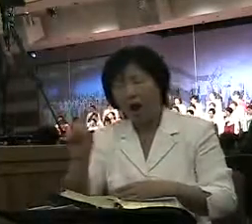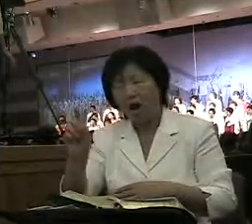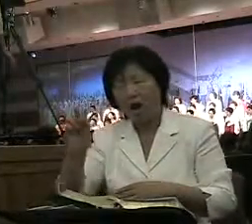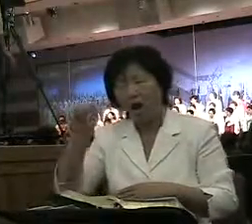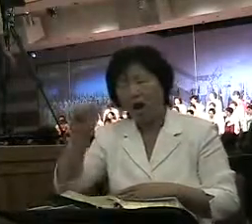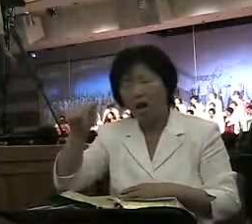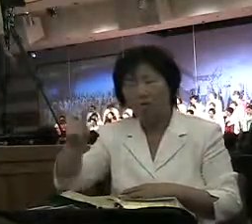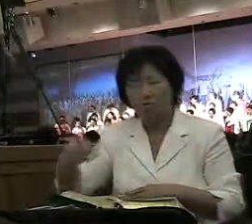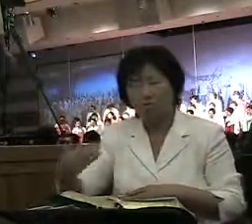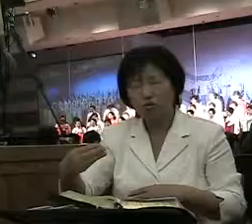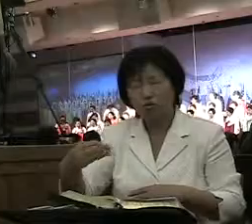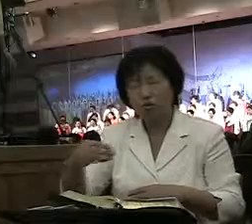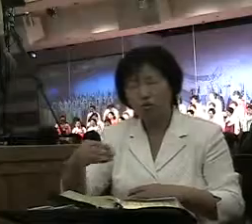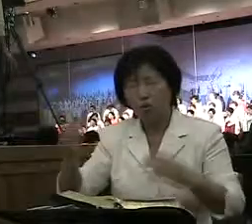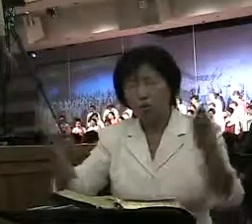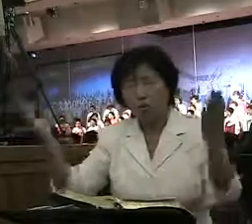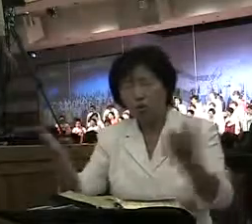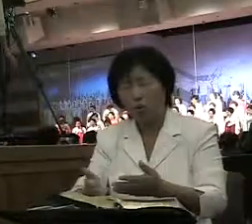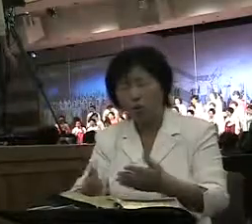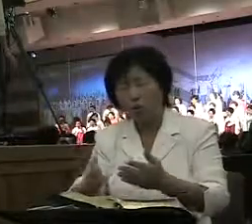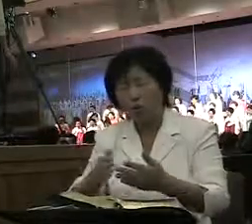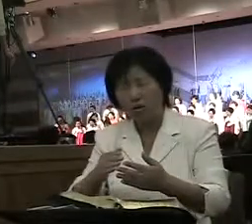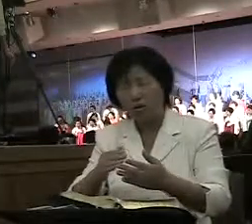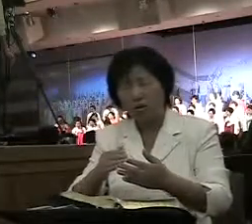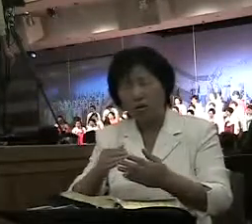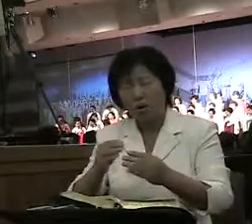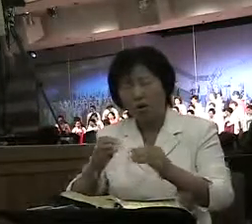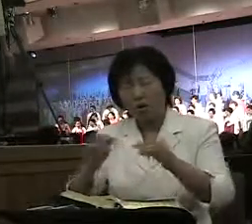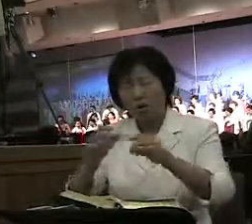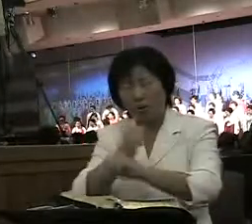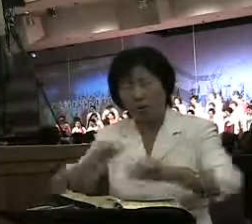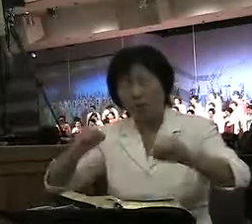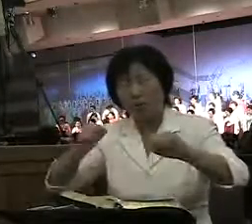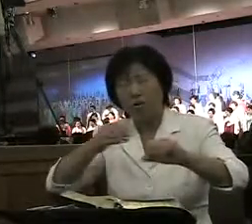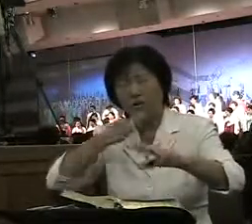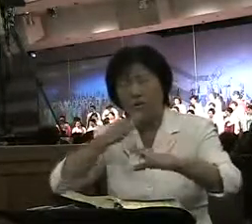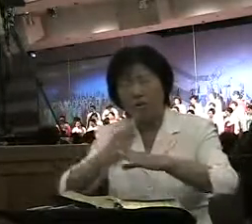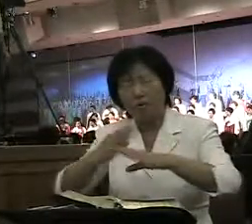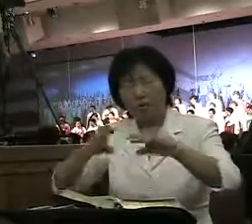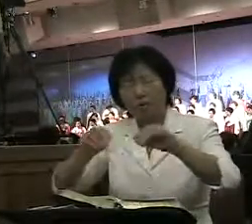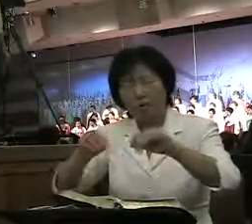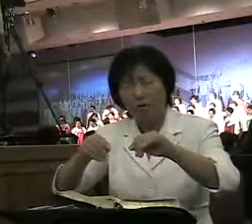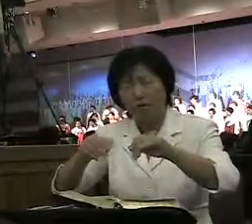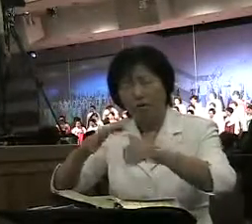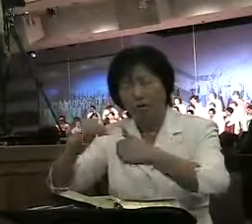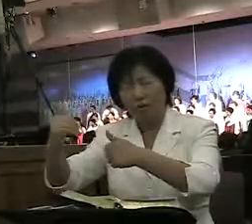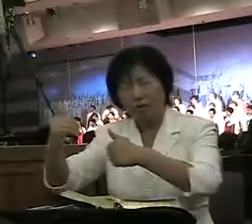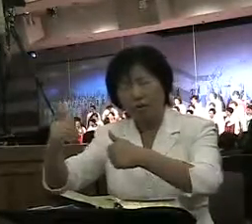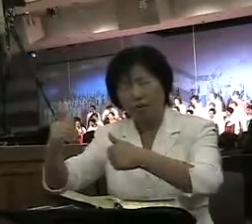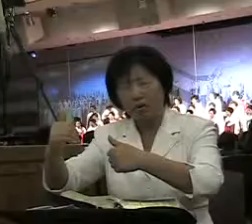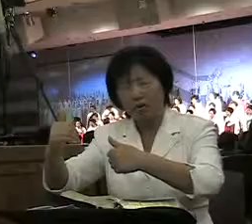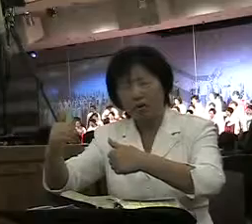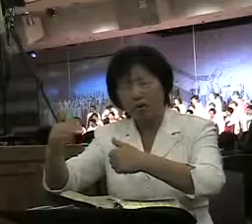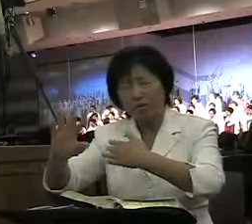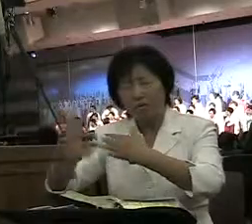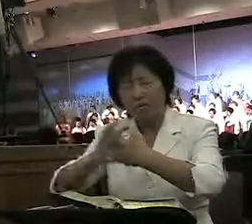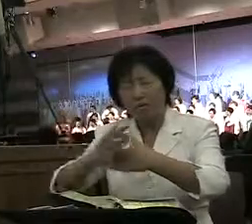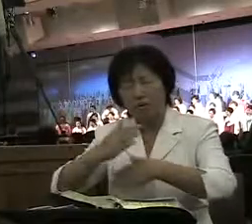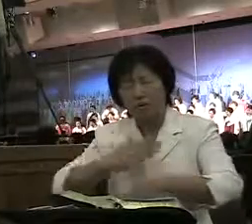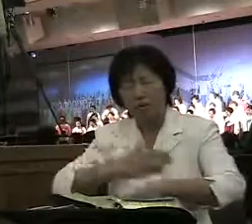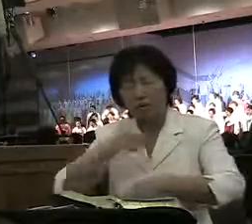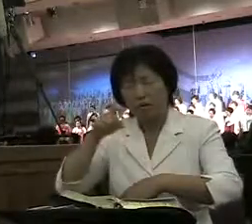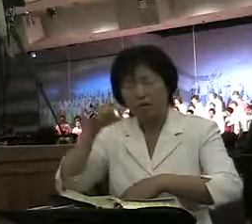황무한 북한 땅에도 하나님이 나를 필요로 하시고 부르시는 곳이라면 내가 여기